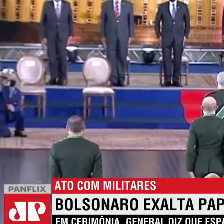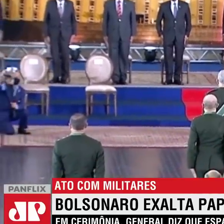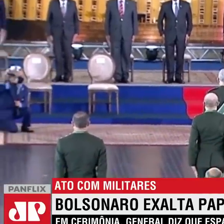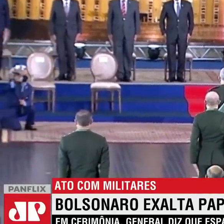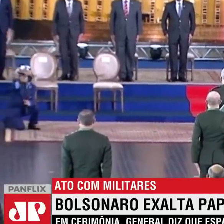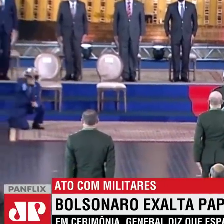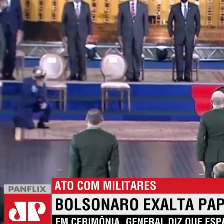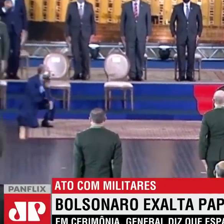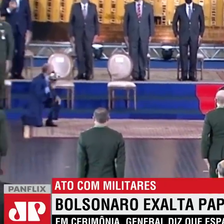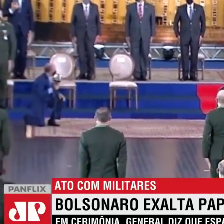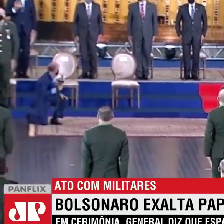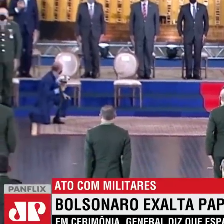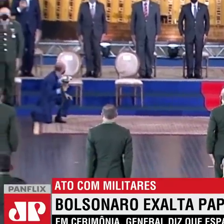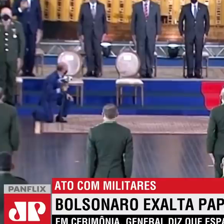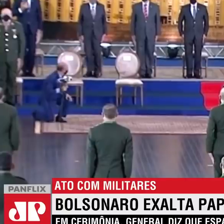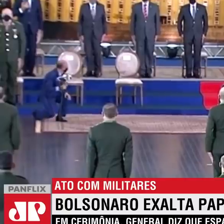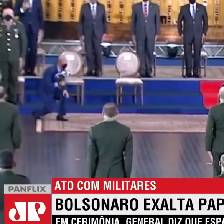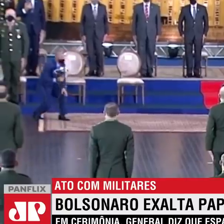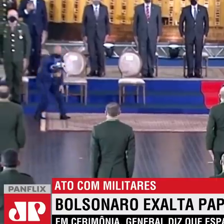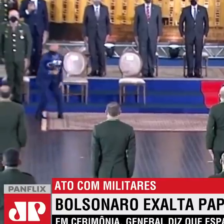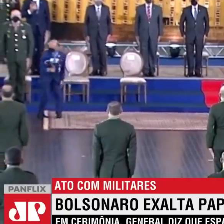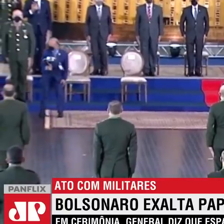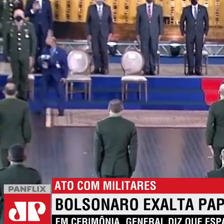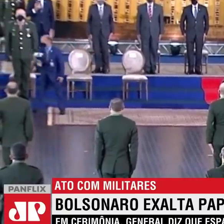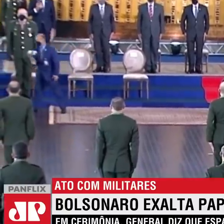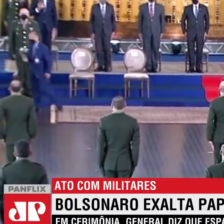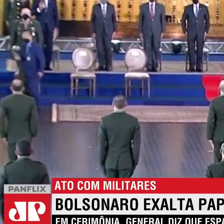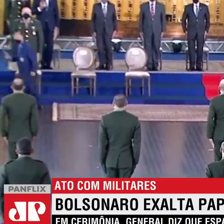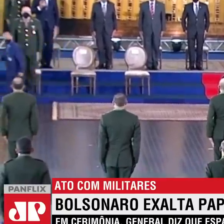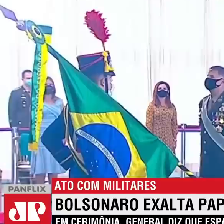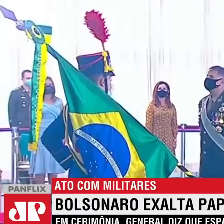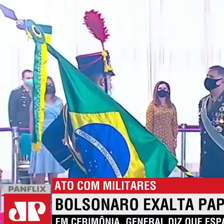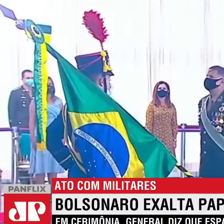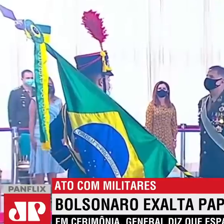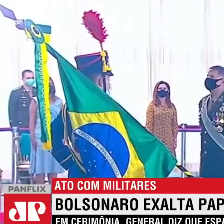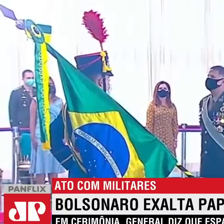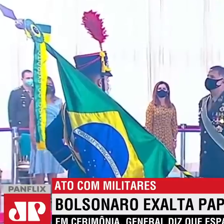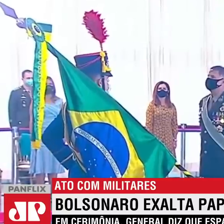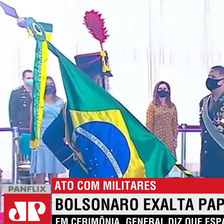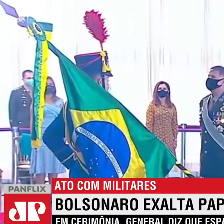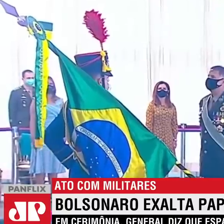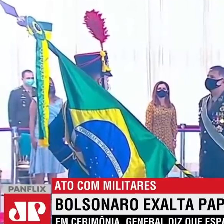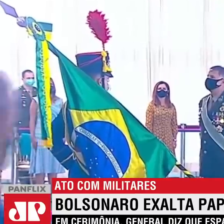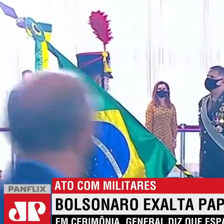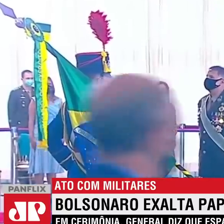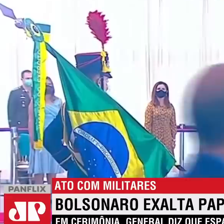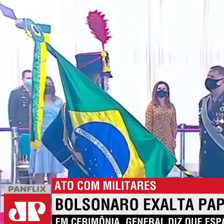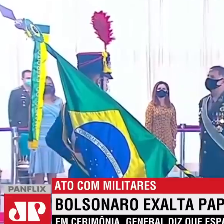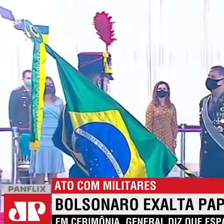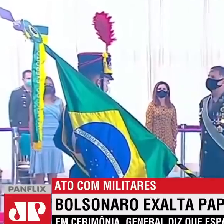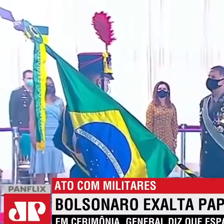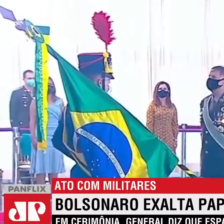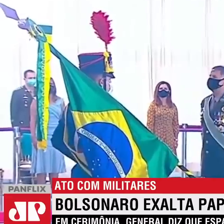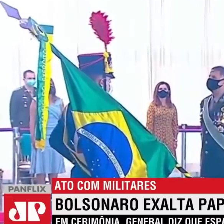Antônio Amaro, durante a apresentação de novos oficiais generais, afirmou que ele precisa se manter fiel